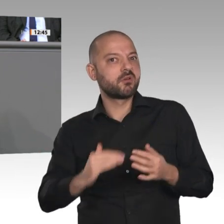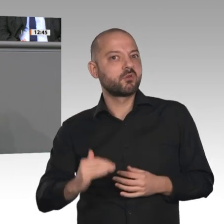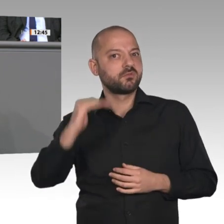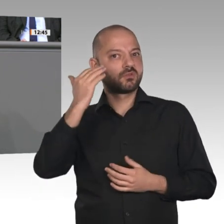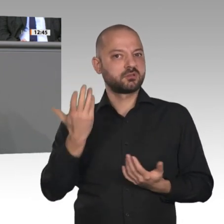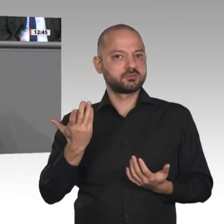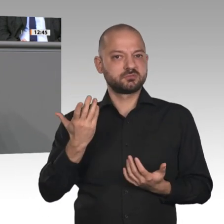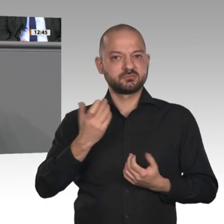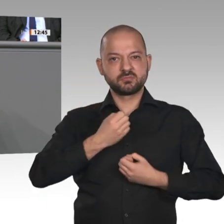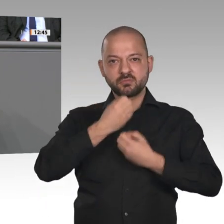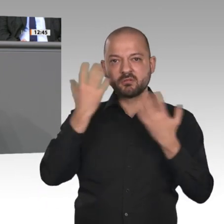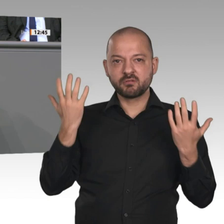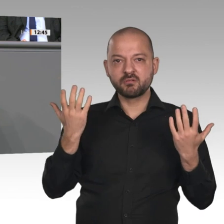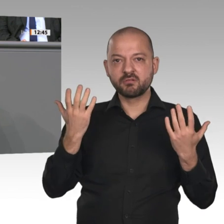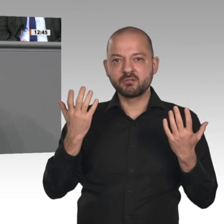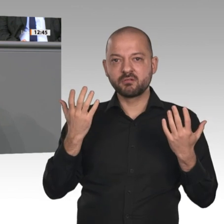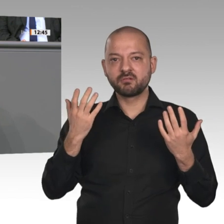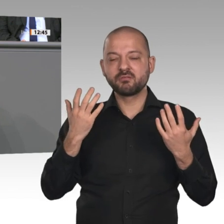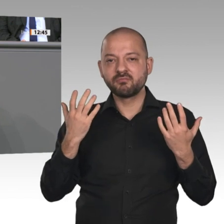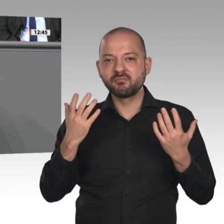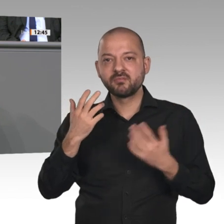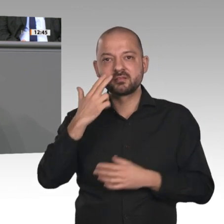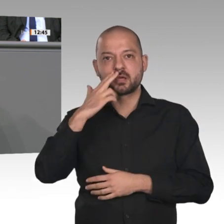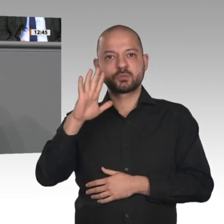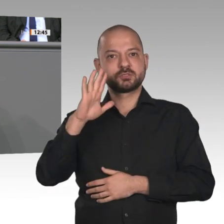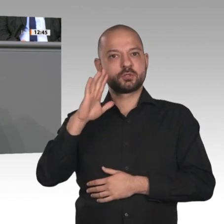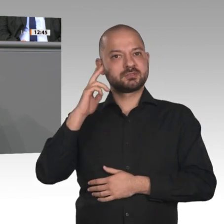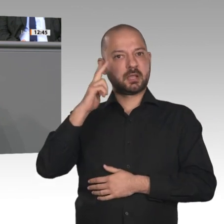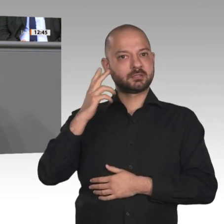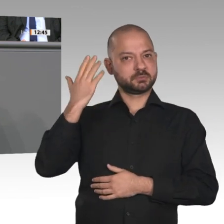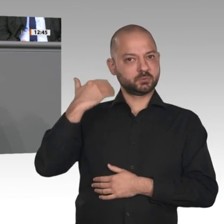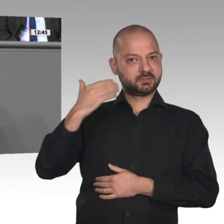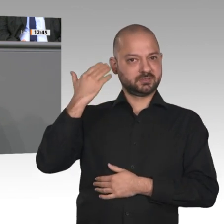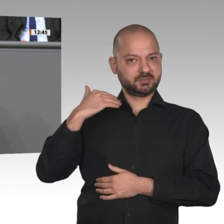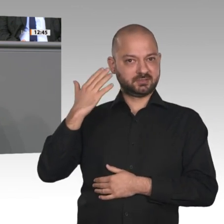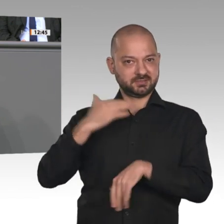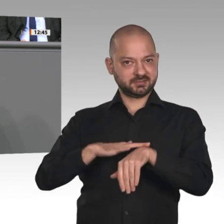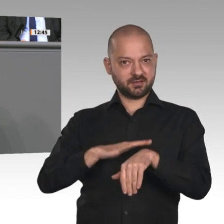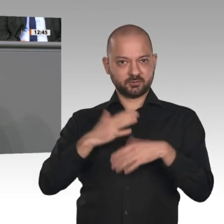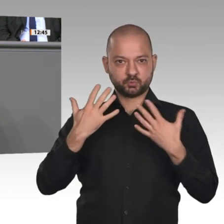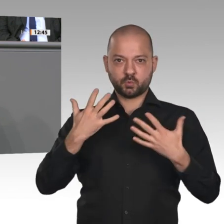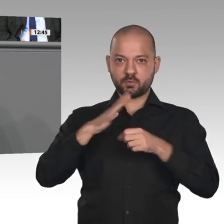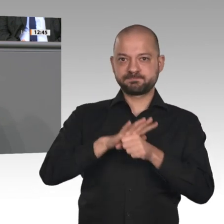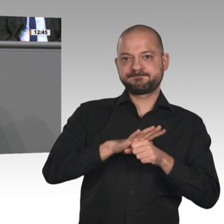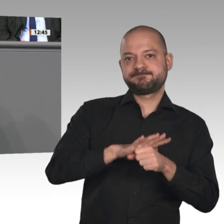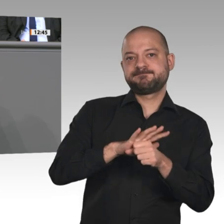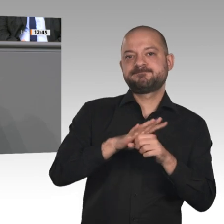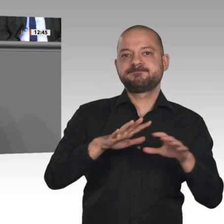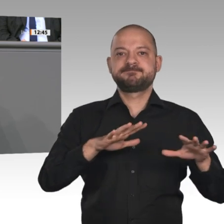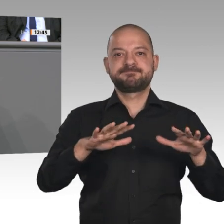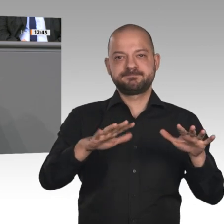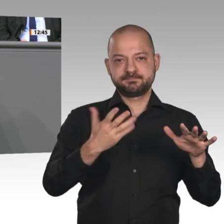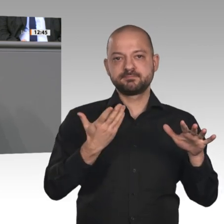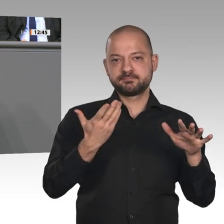Ausbürgerung bediente, bei Menschen, die nicht in ihr verquertes Weltbild passten. Ebenso wenig ist es ein Wunder, dass die